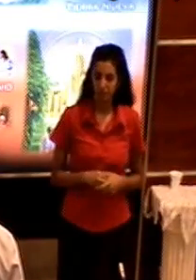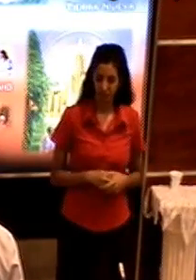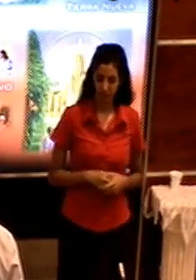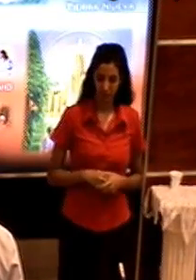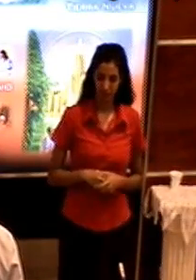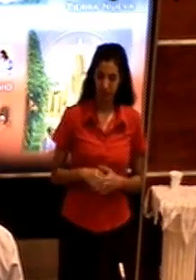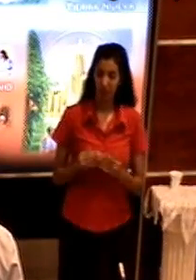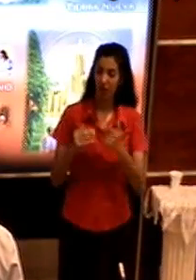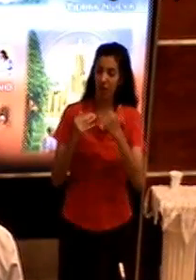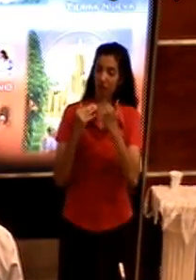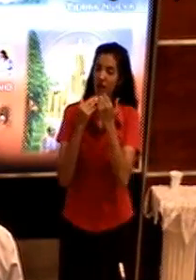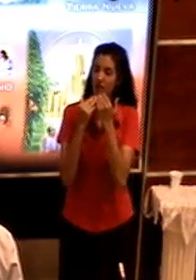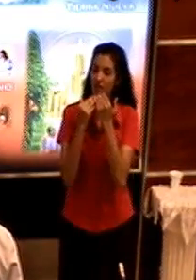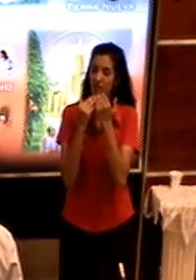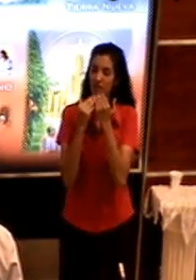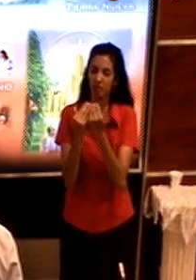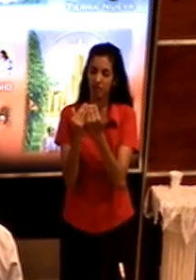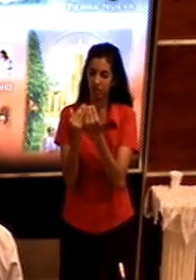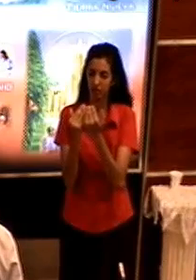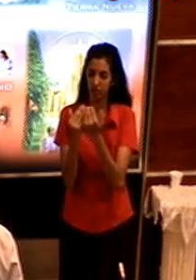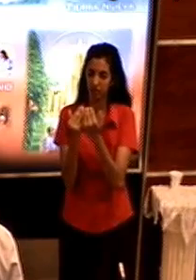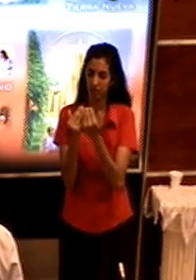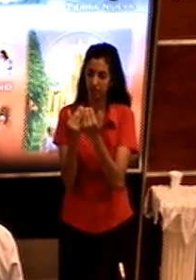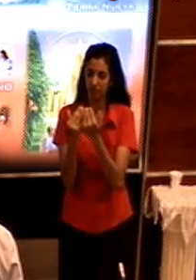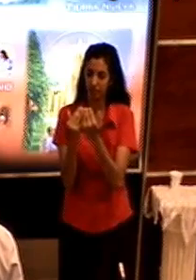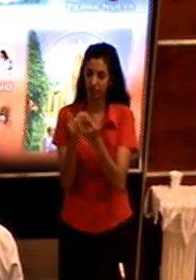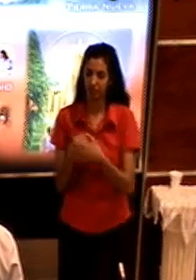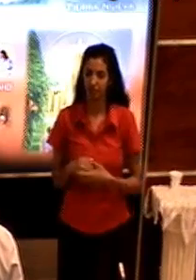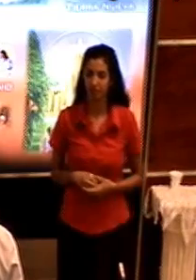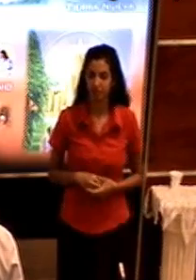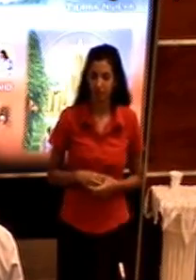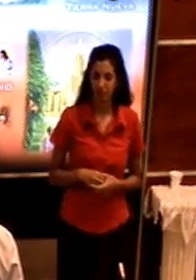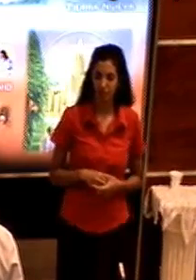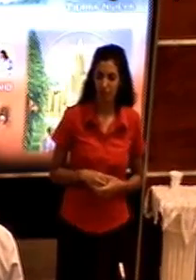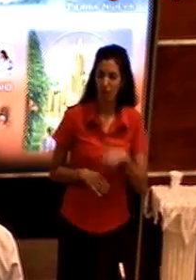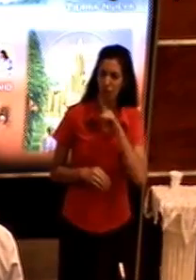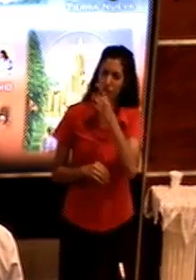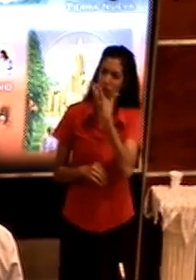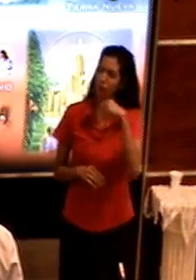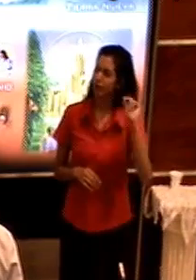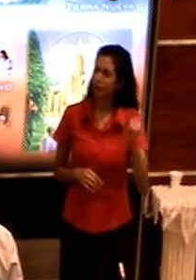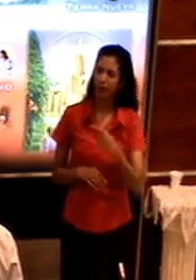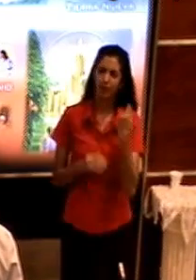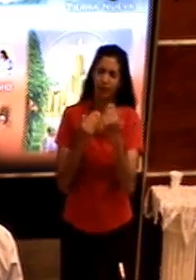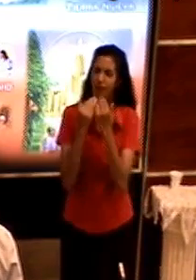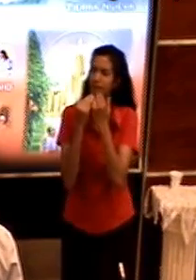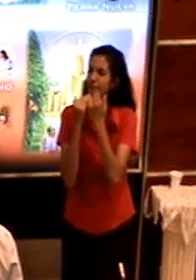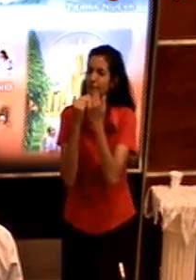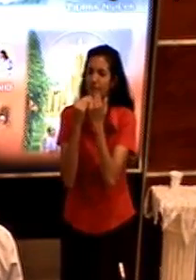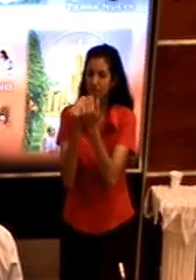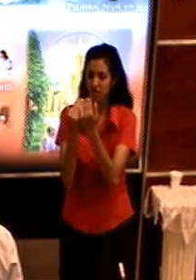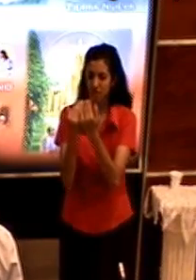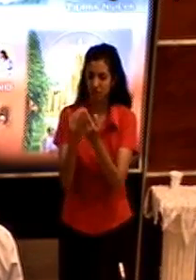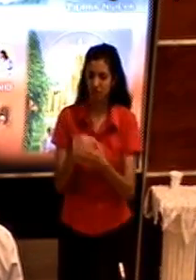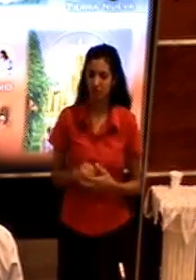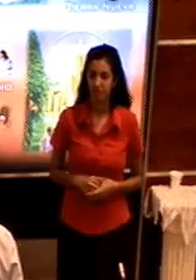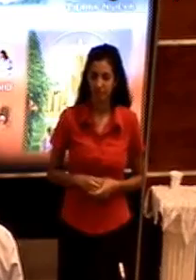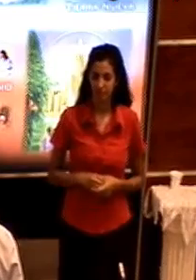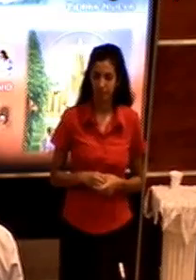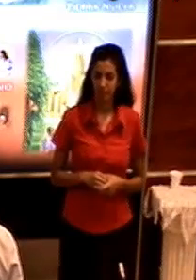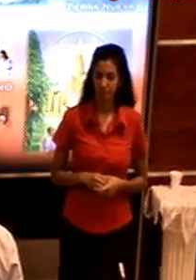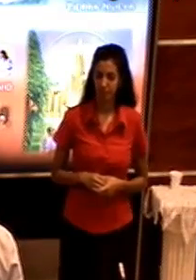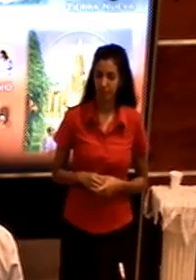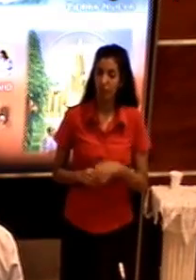te damos gracias porque tú eres nuestro Dios. Te damos gracias porque eres un Padre